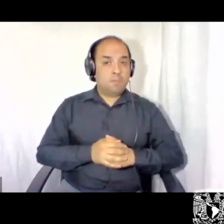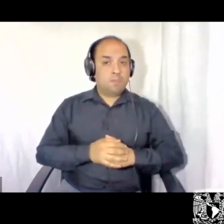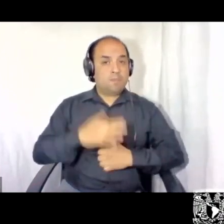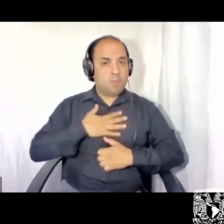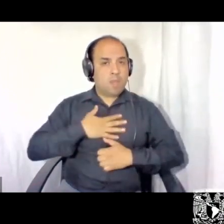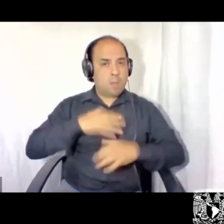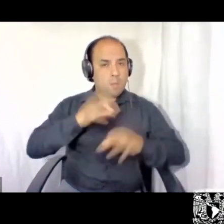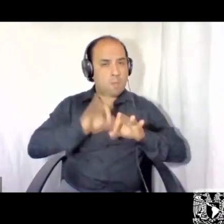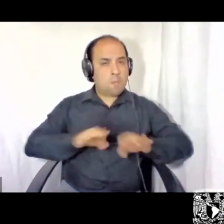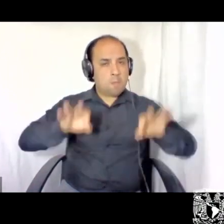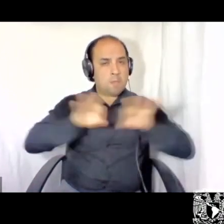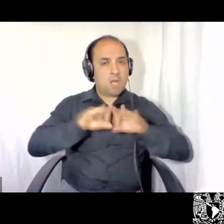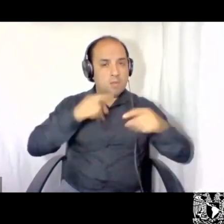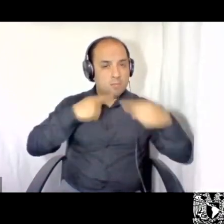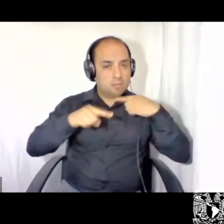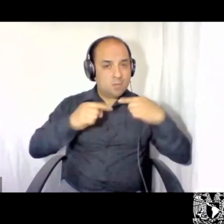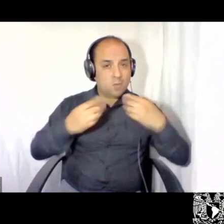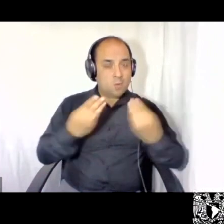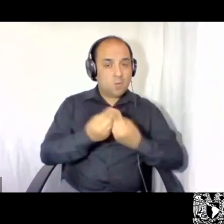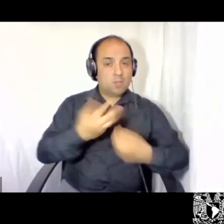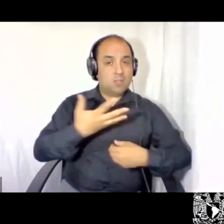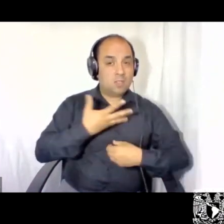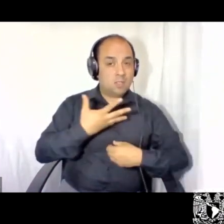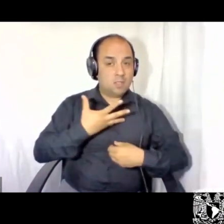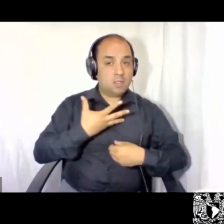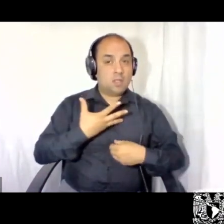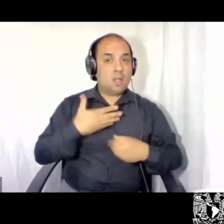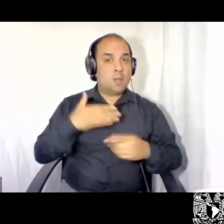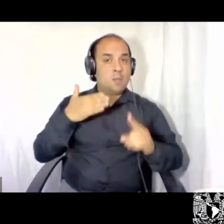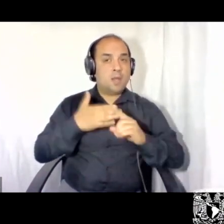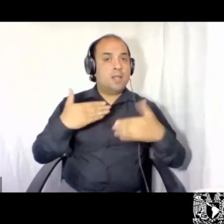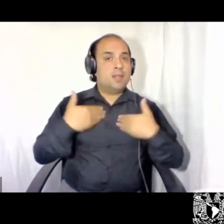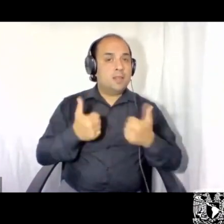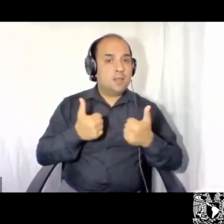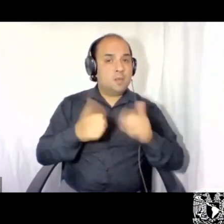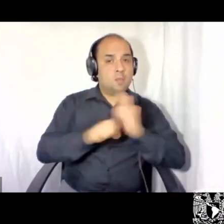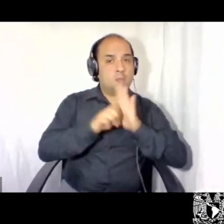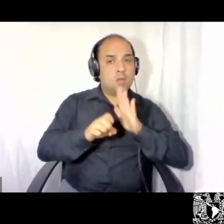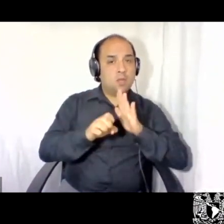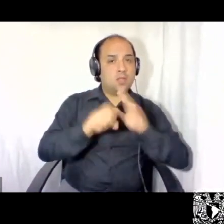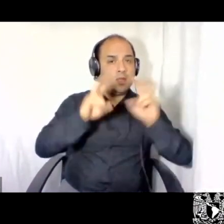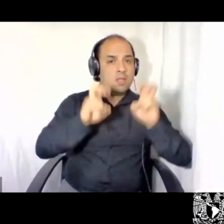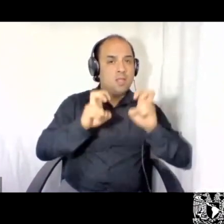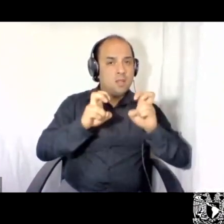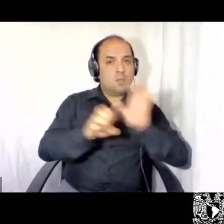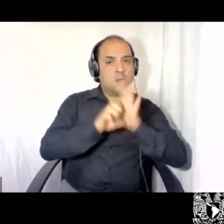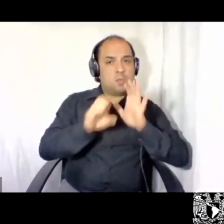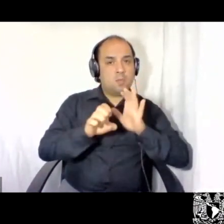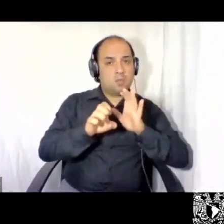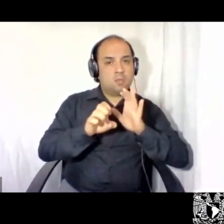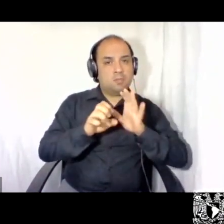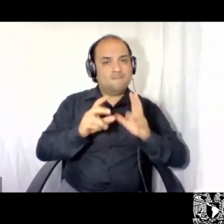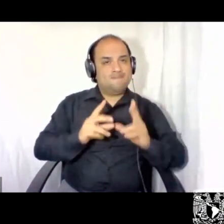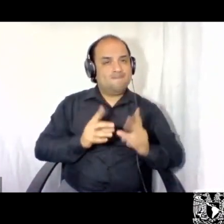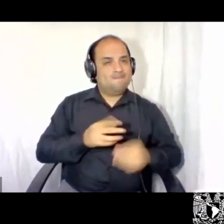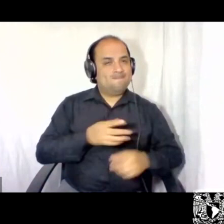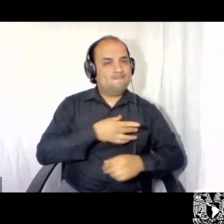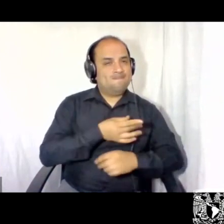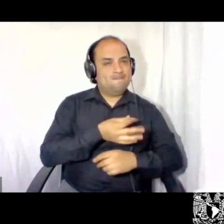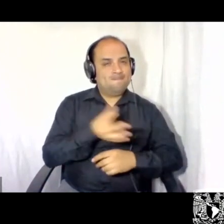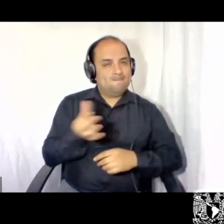los diálogos que he tenido con ella para entender, por ejemplo, cuestiones como la fragilidad, ¿no? Que era